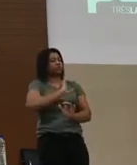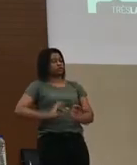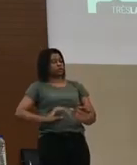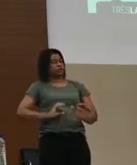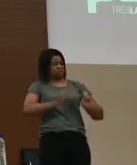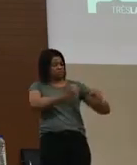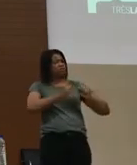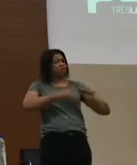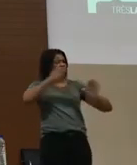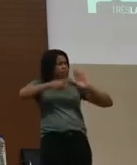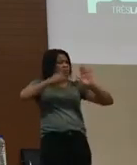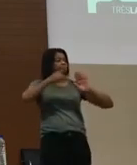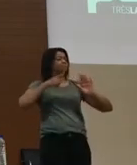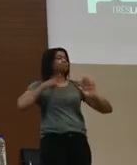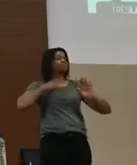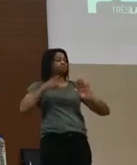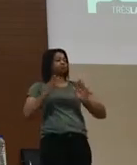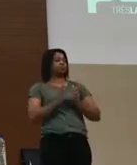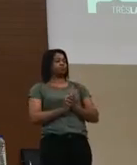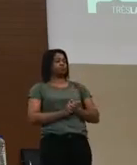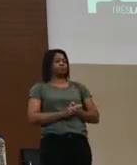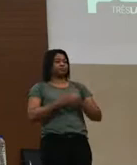Jesus.